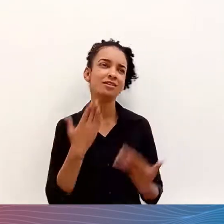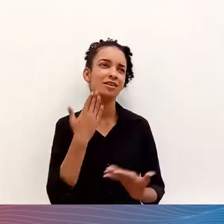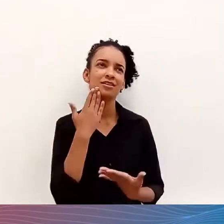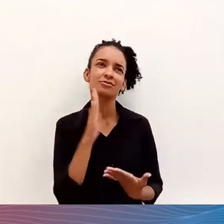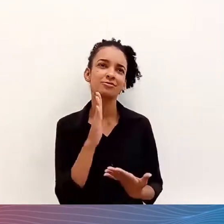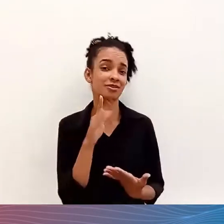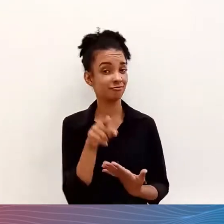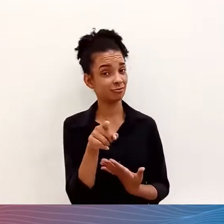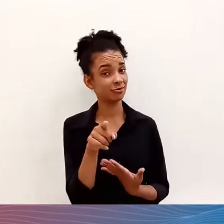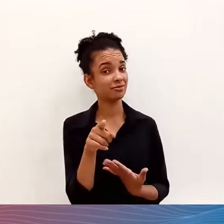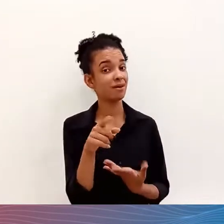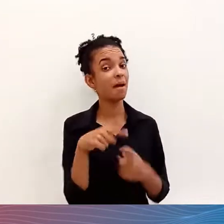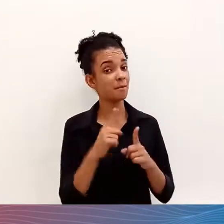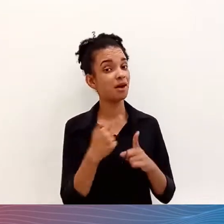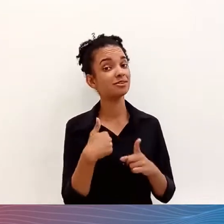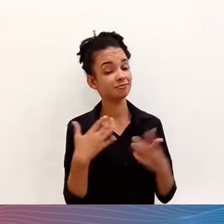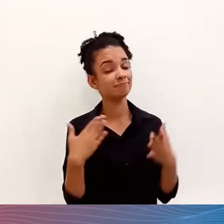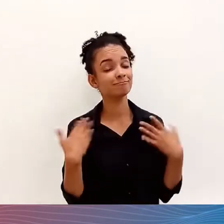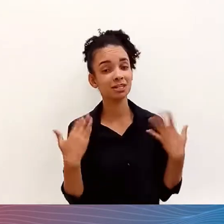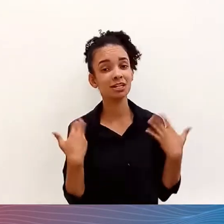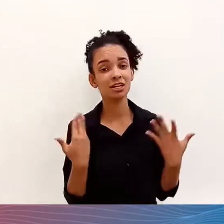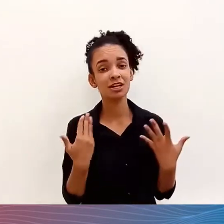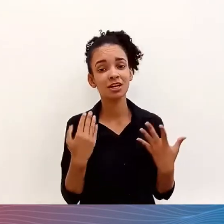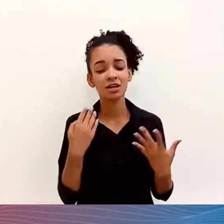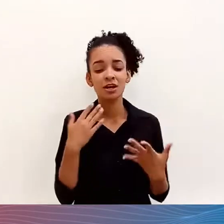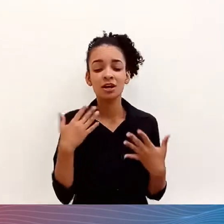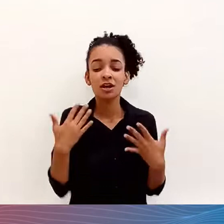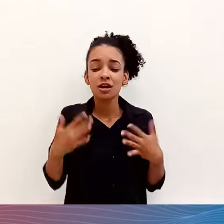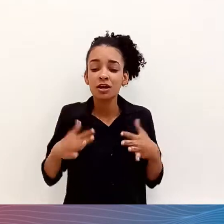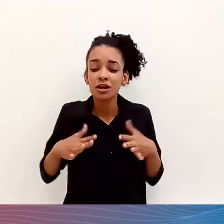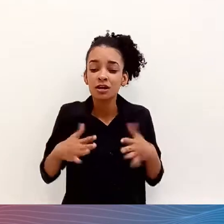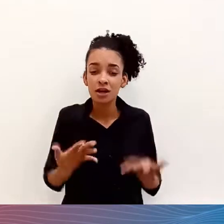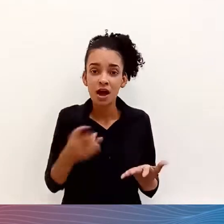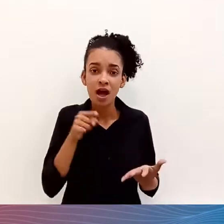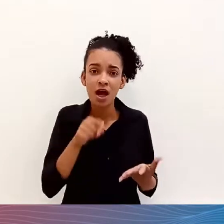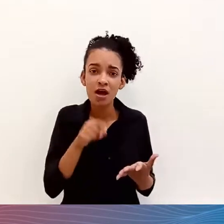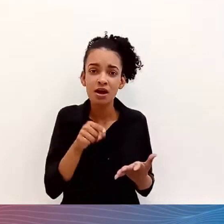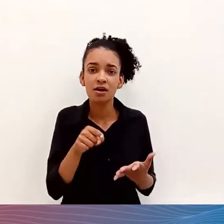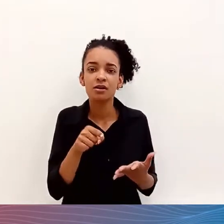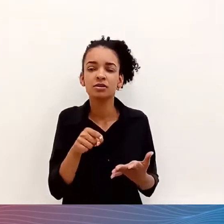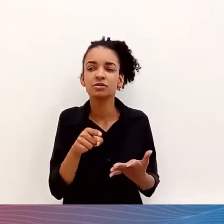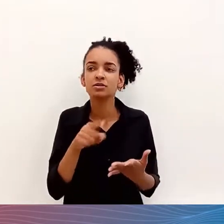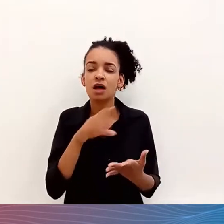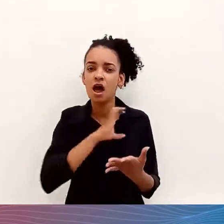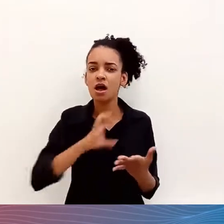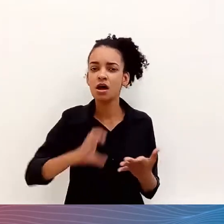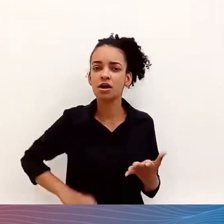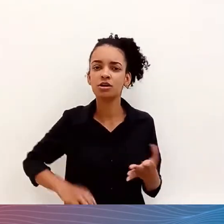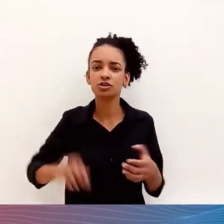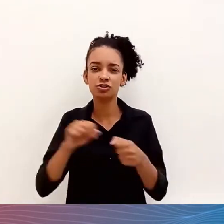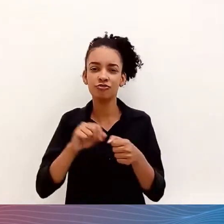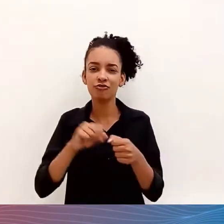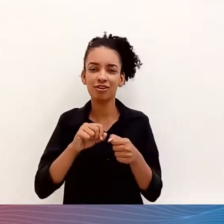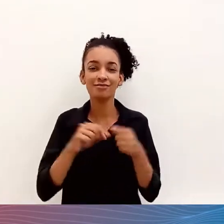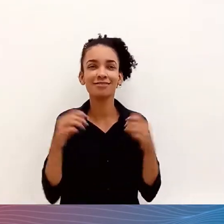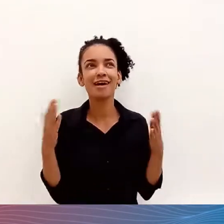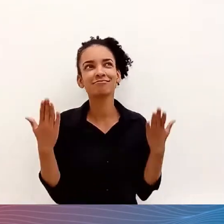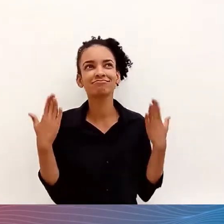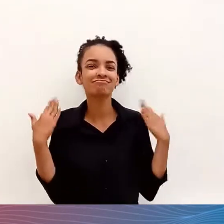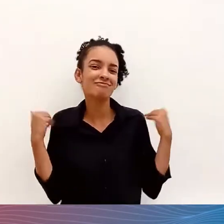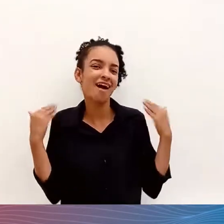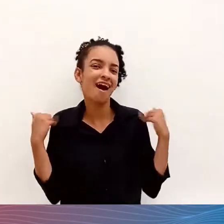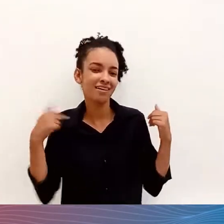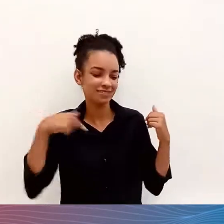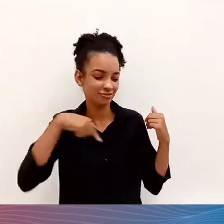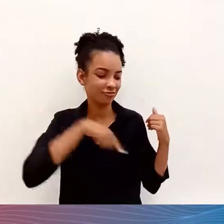irmãos, essa é a viagem que Cristo fez. Ele fez um passeio até o Hades. E aí ele subiu,